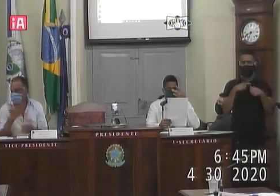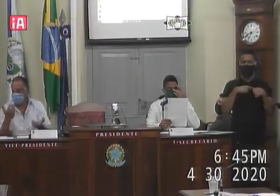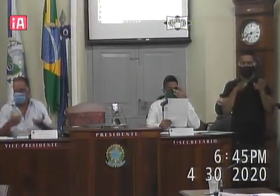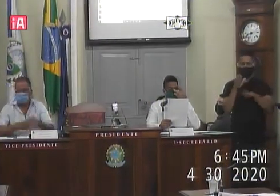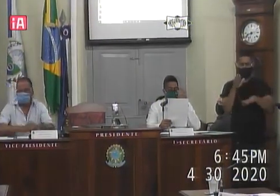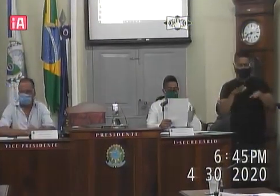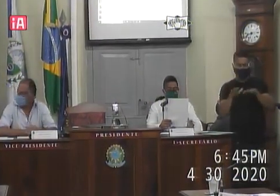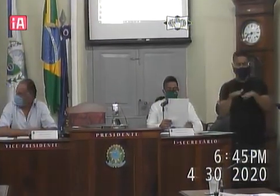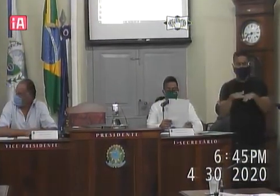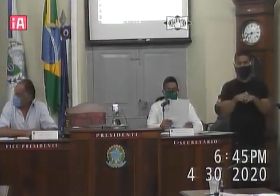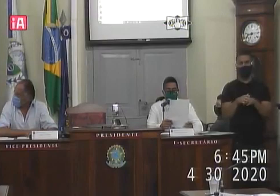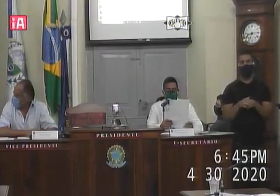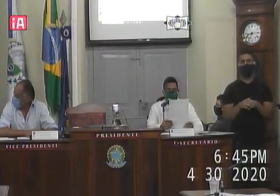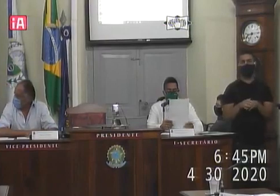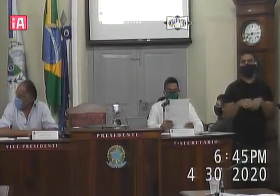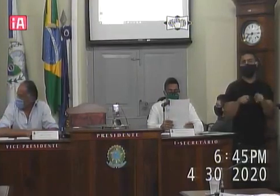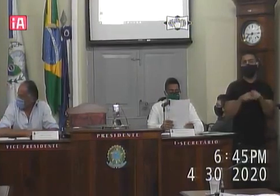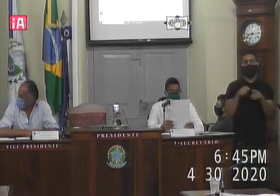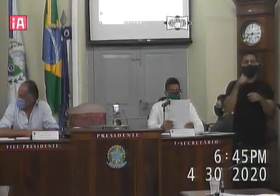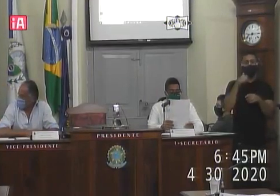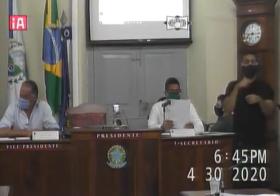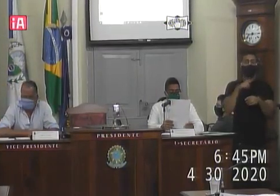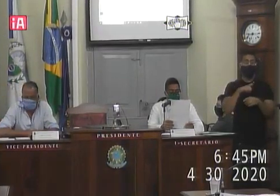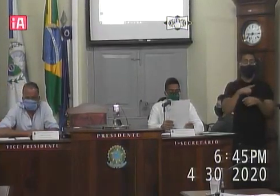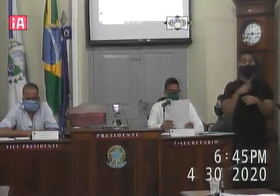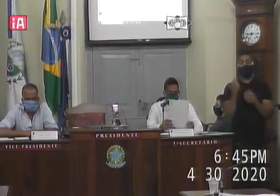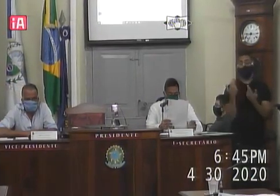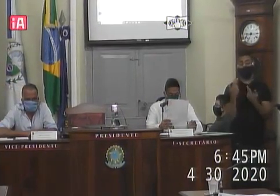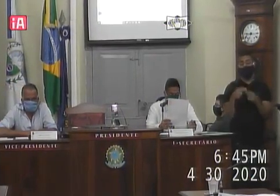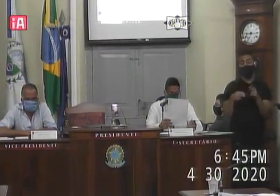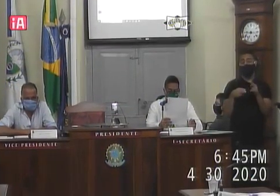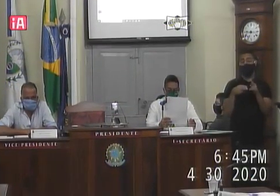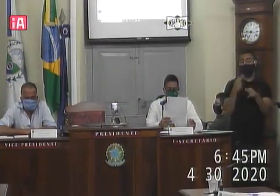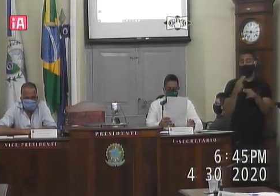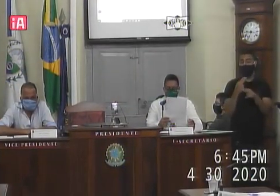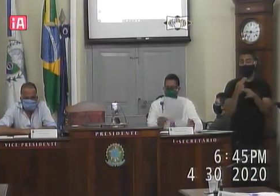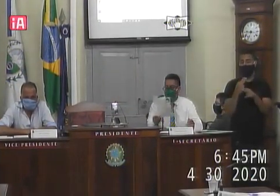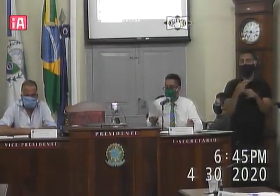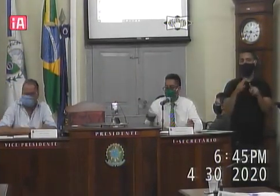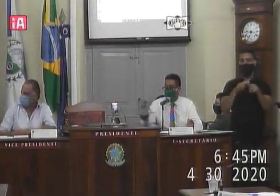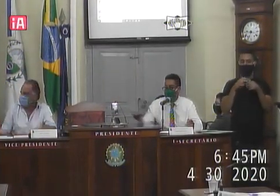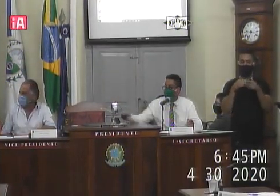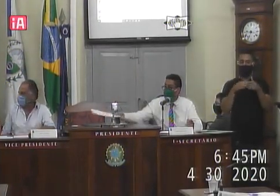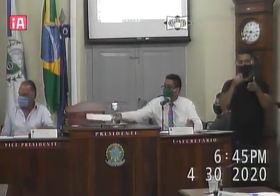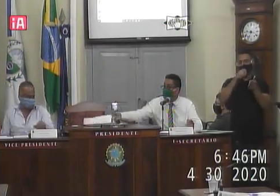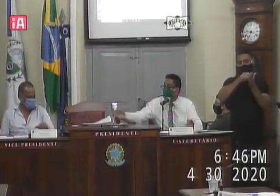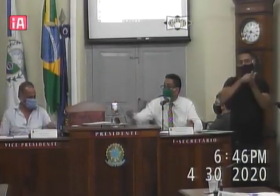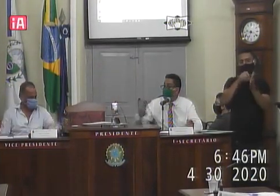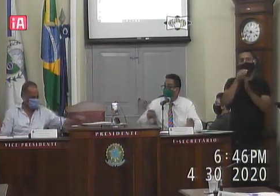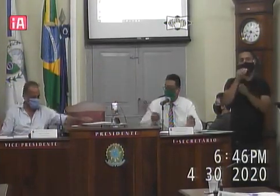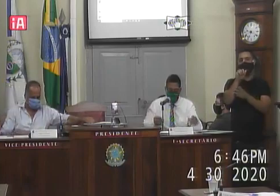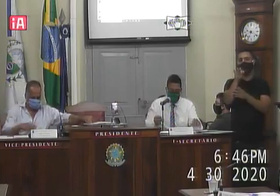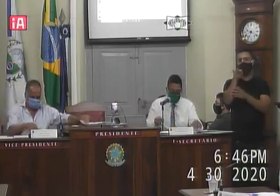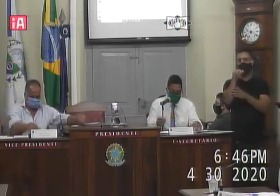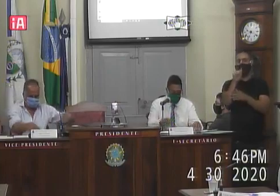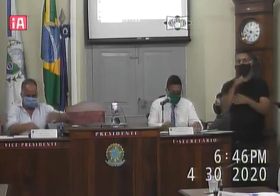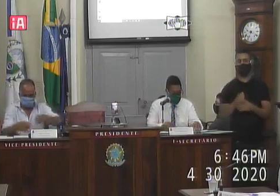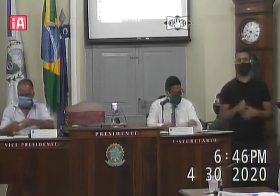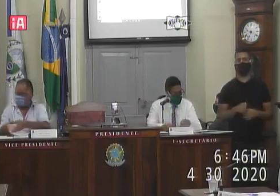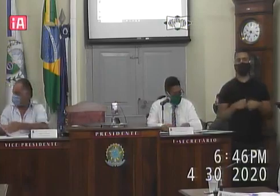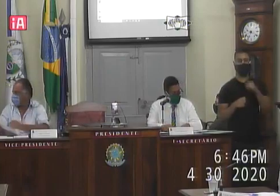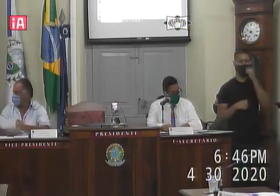como a de suas irmãs recentemente operada. Requer que justifique conste em ata. Gabriel Moreira, assessor parlamentar.